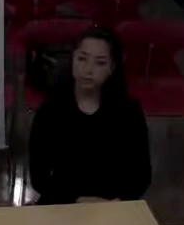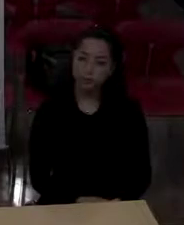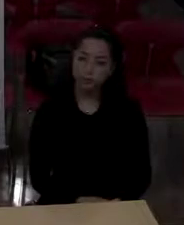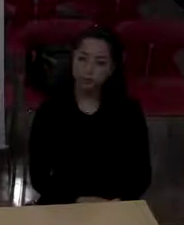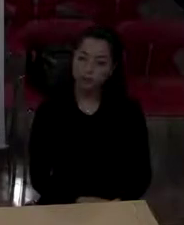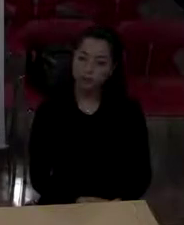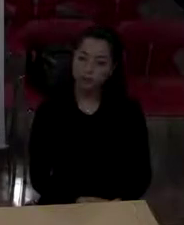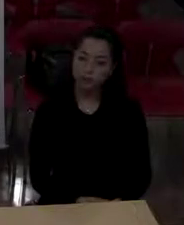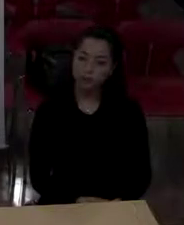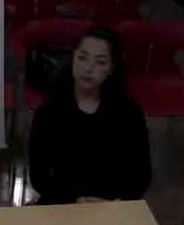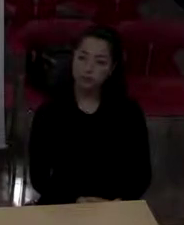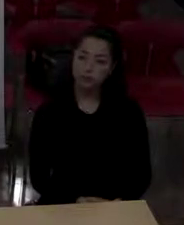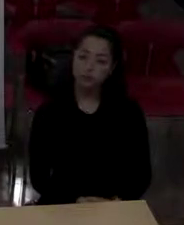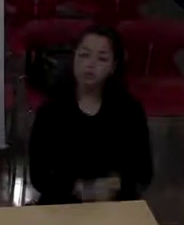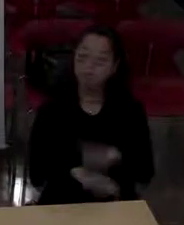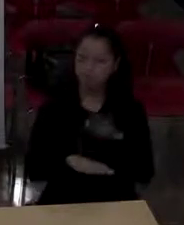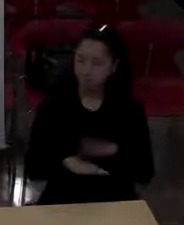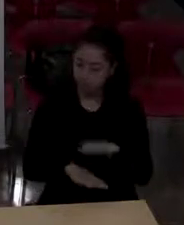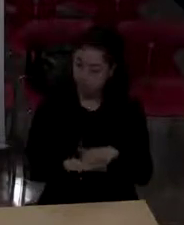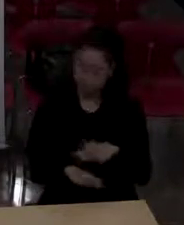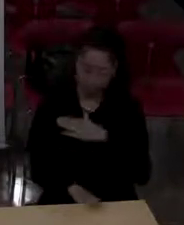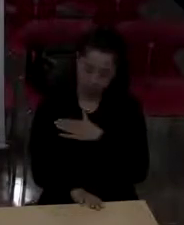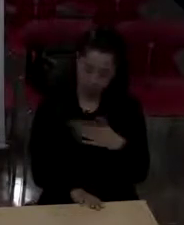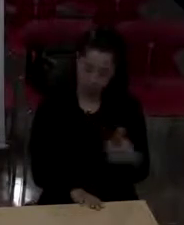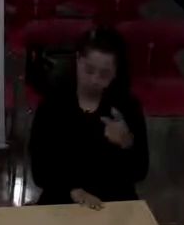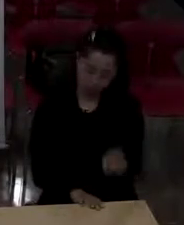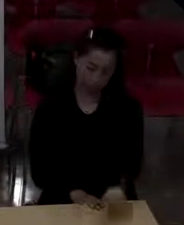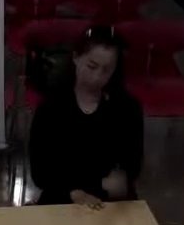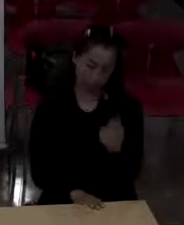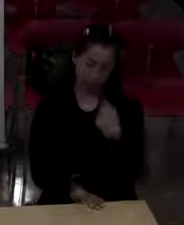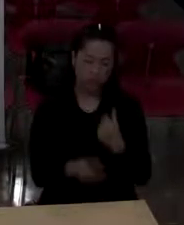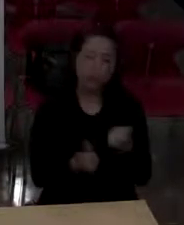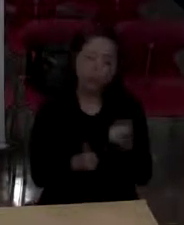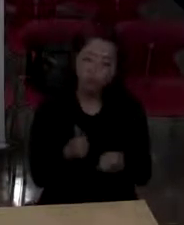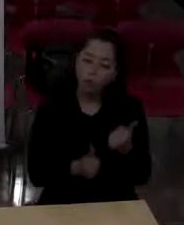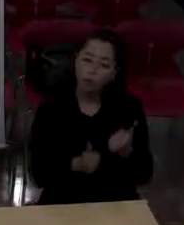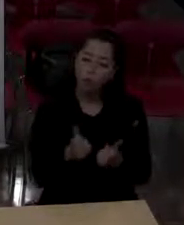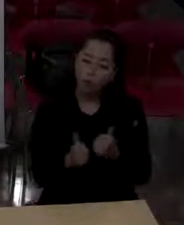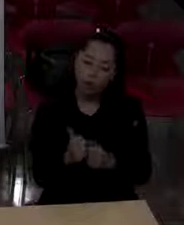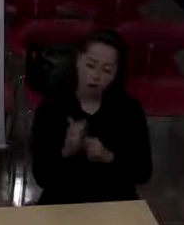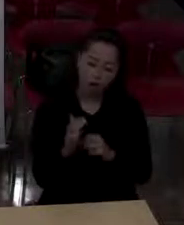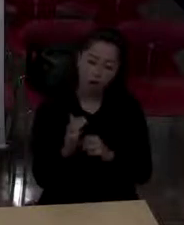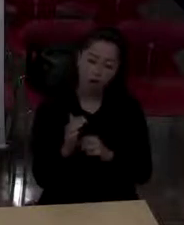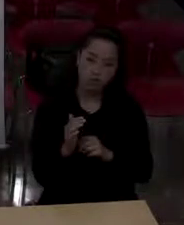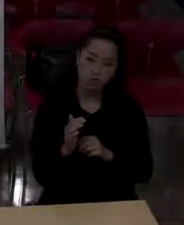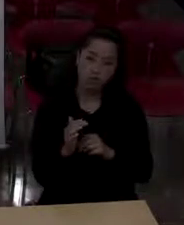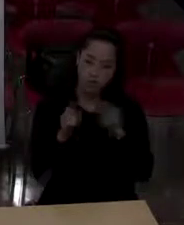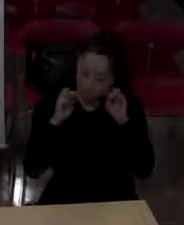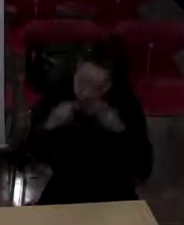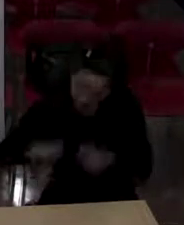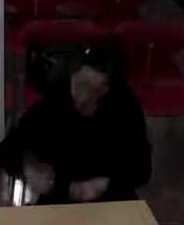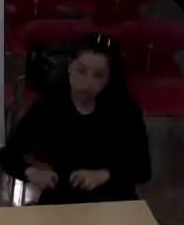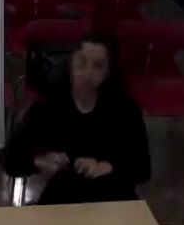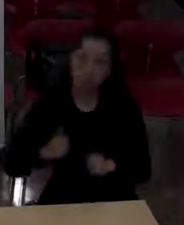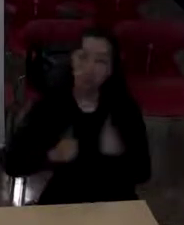que desde cualquiera de las dos subdirecciones pues se organice y se les brinde la asesoría que ustedes desean.